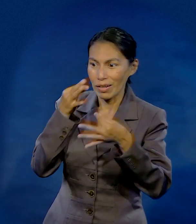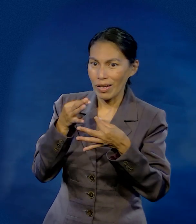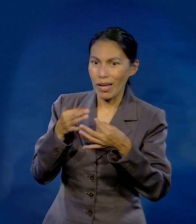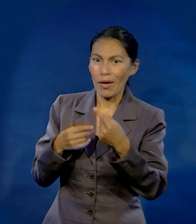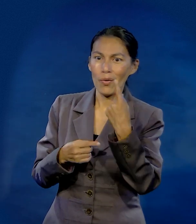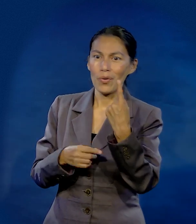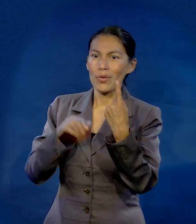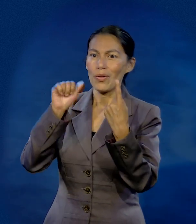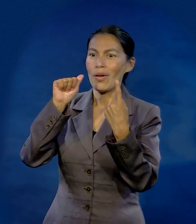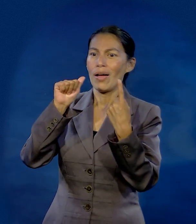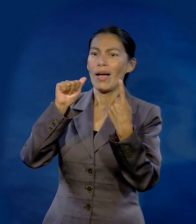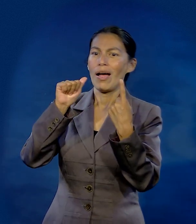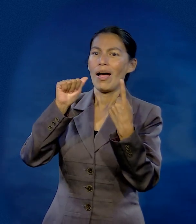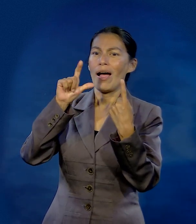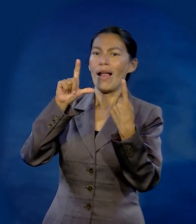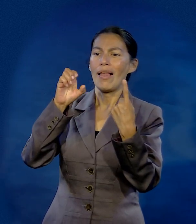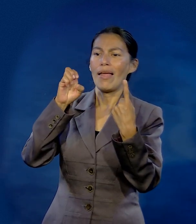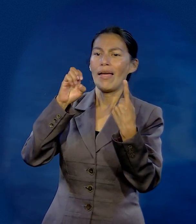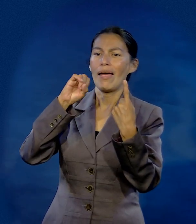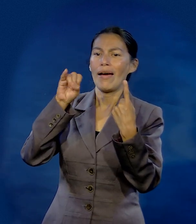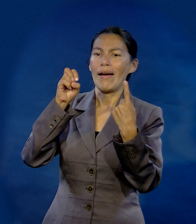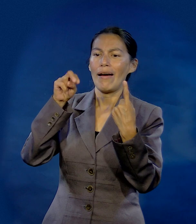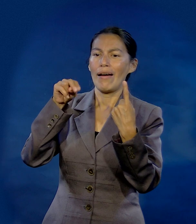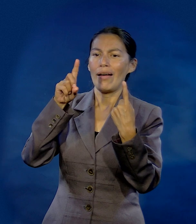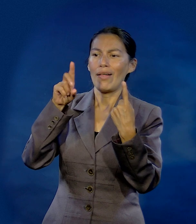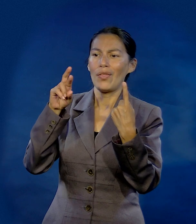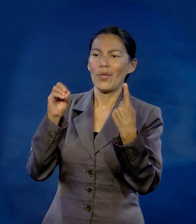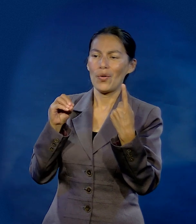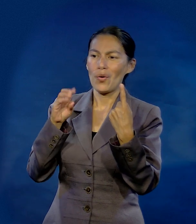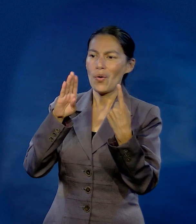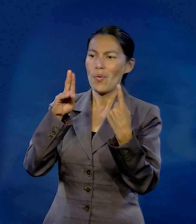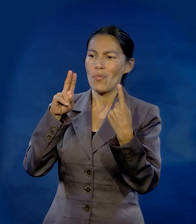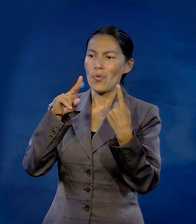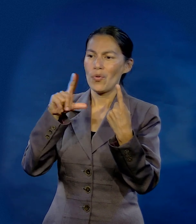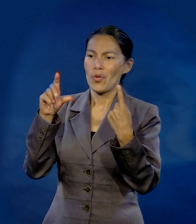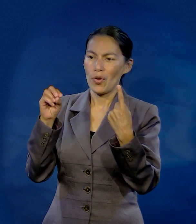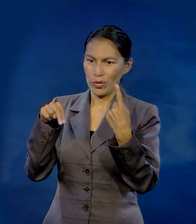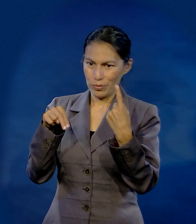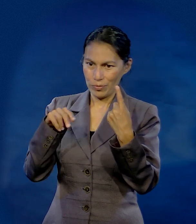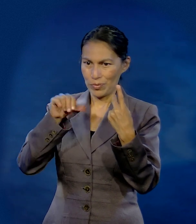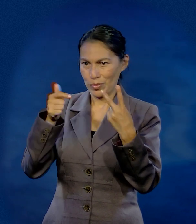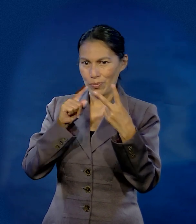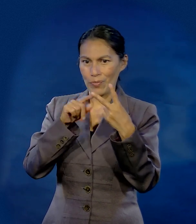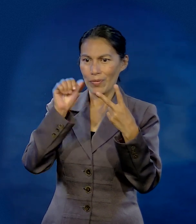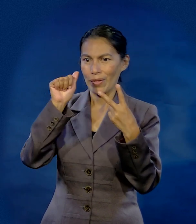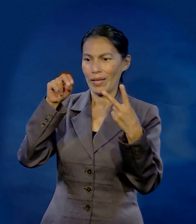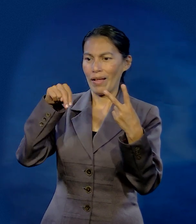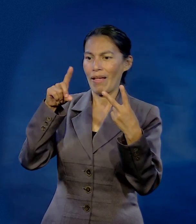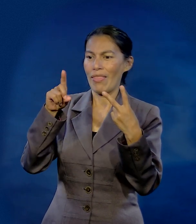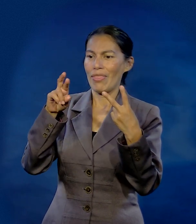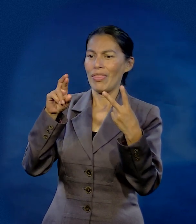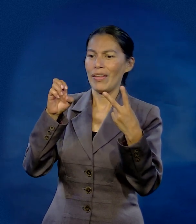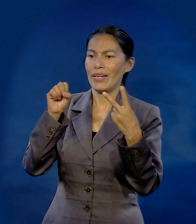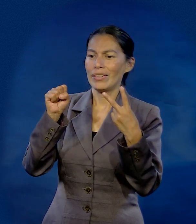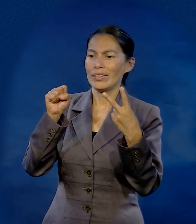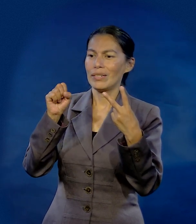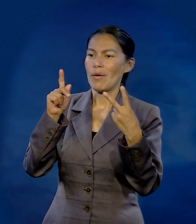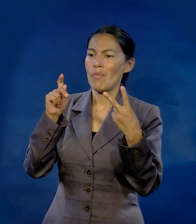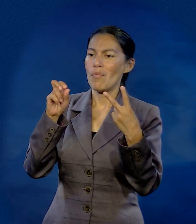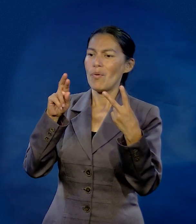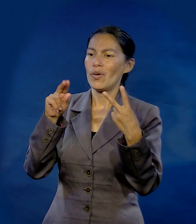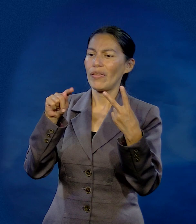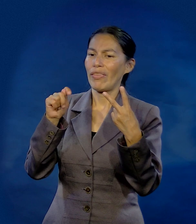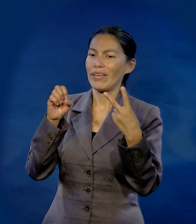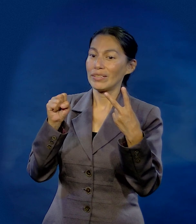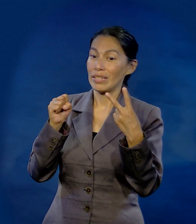me dice ahora sí ya estoy salvo en Cristo ya ya estás salvo en Cristo quiere que le traiga una persona para que